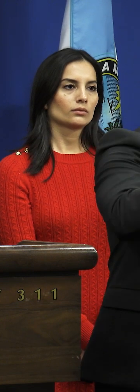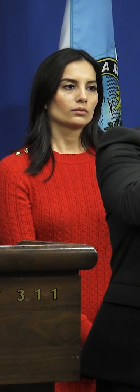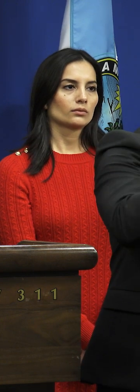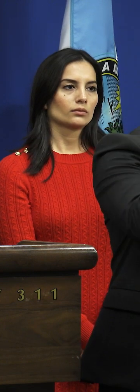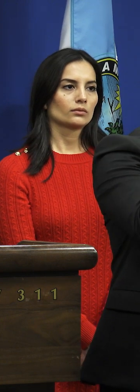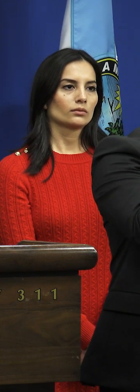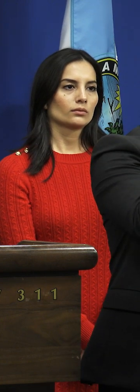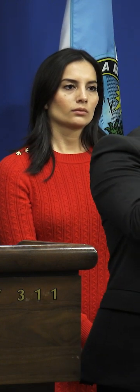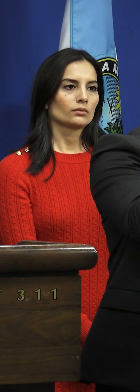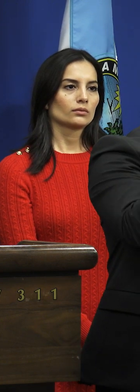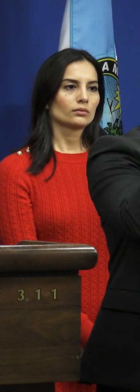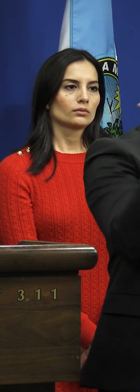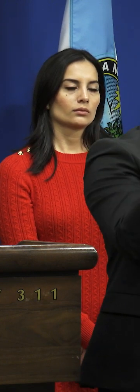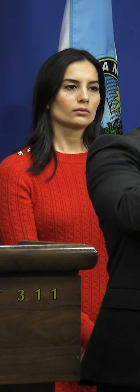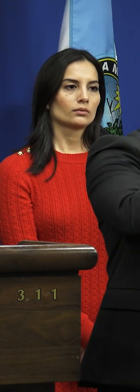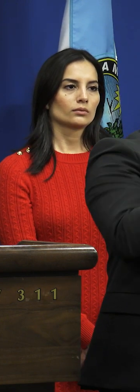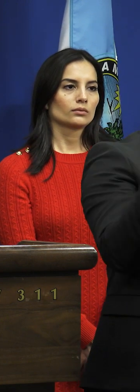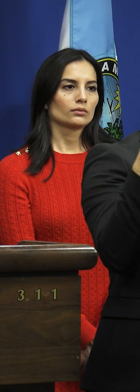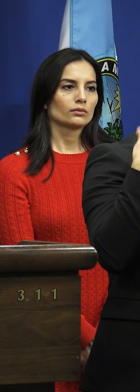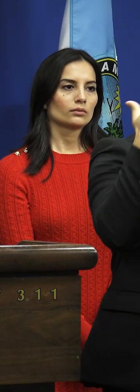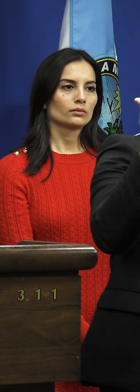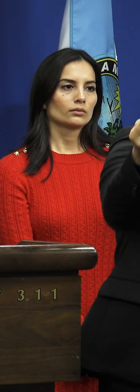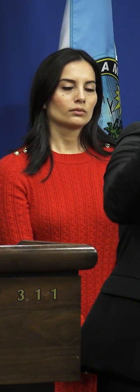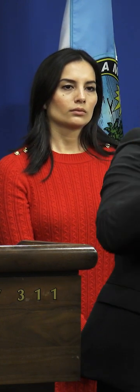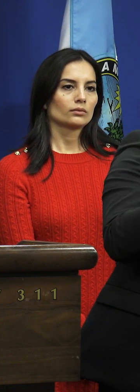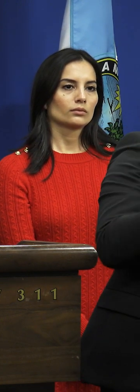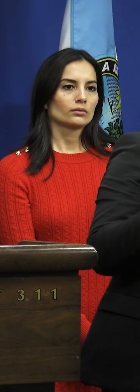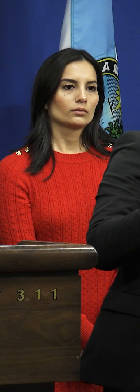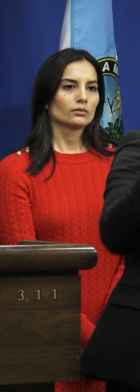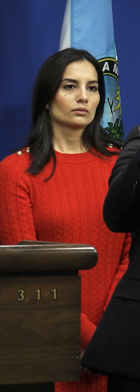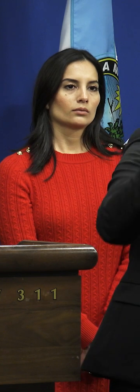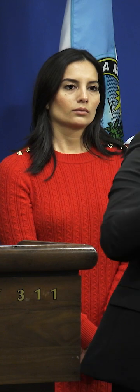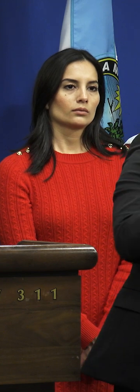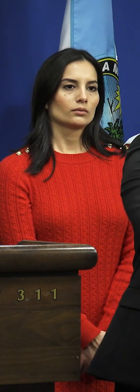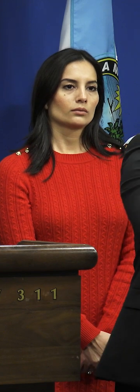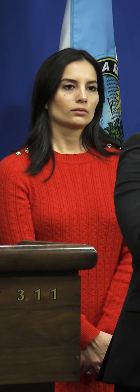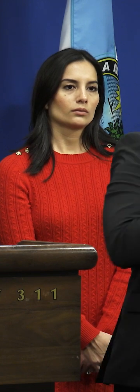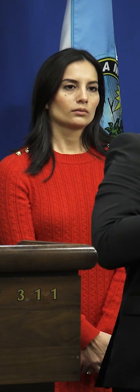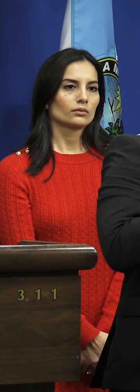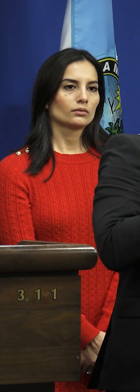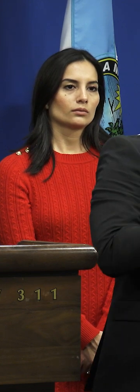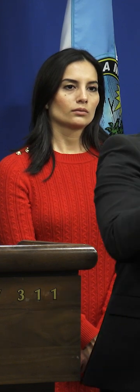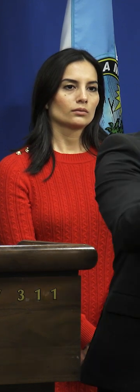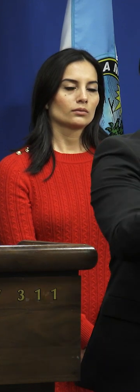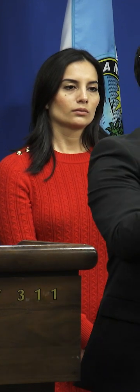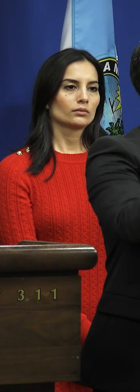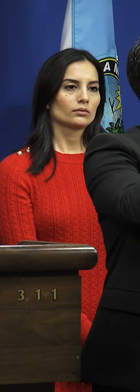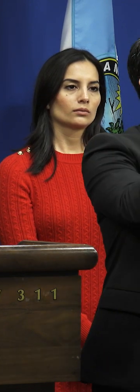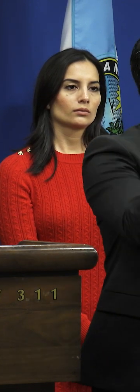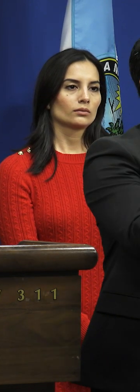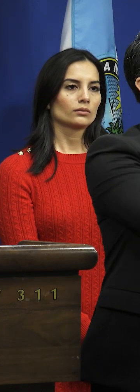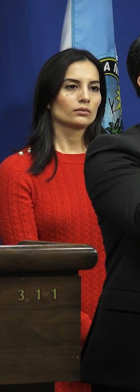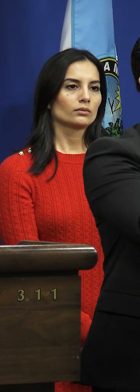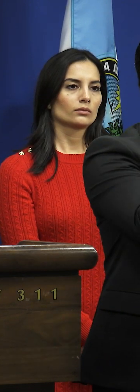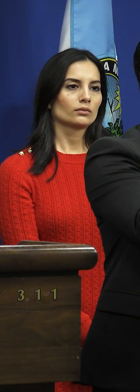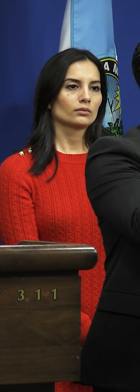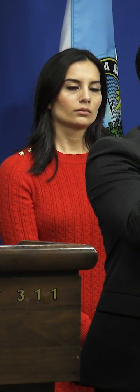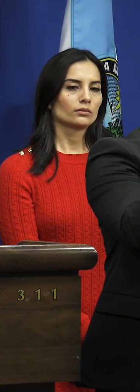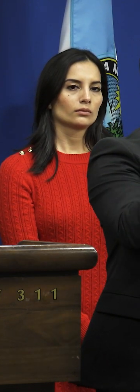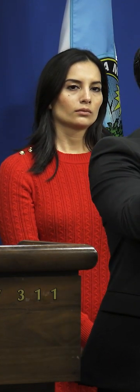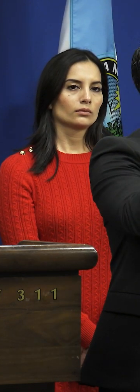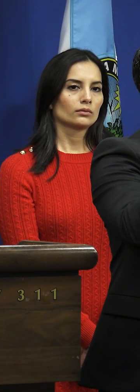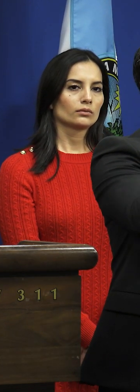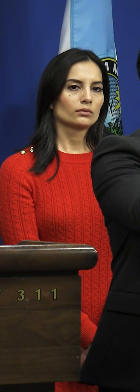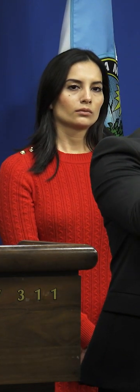Doral programadas para hoy serán reprogramadas para el martes 21 de febrero. Nuestro Departamento de